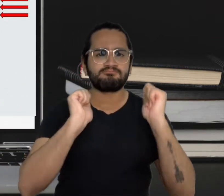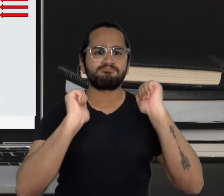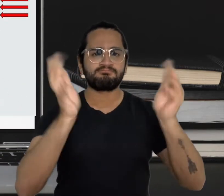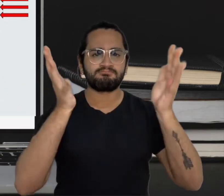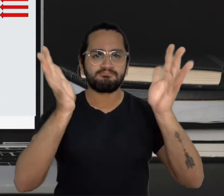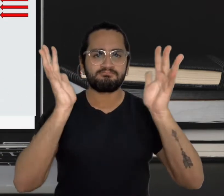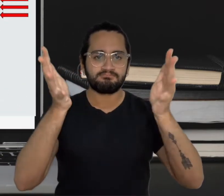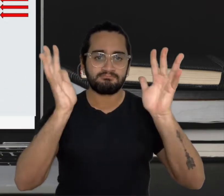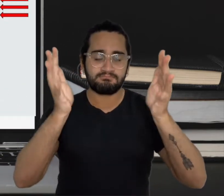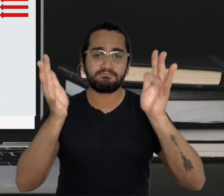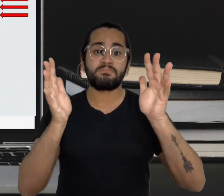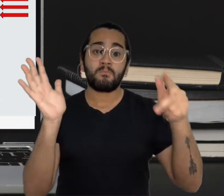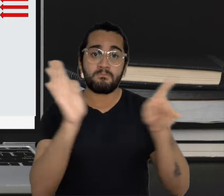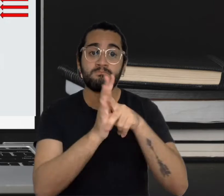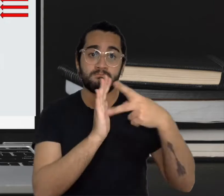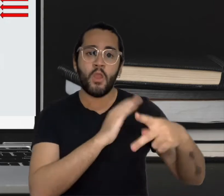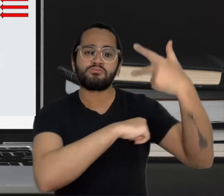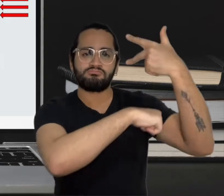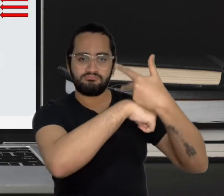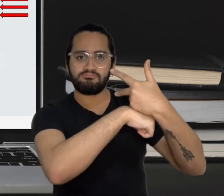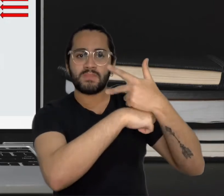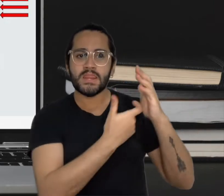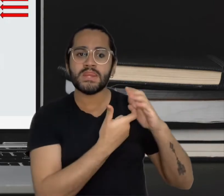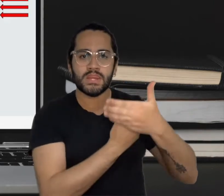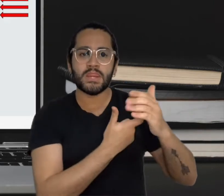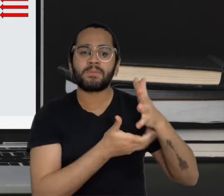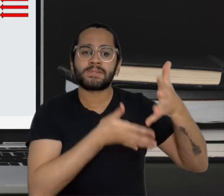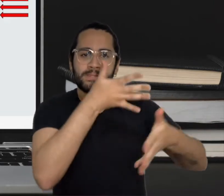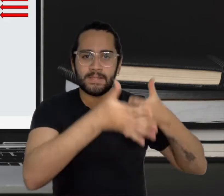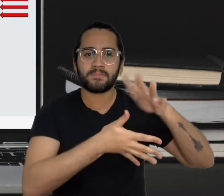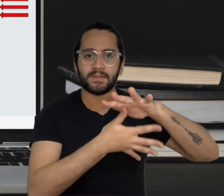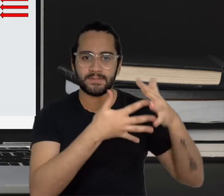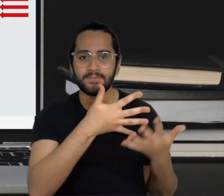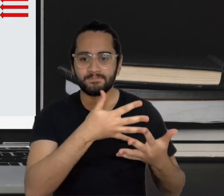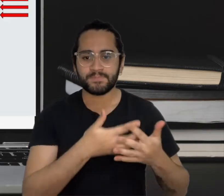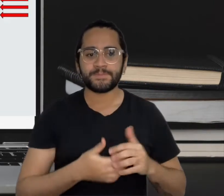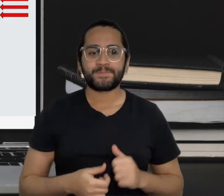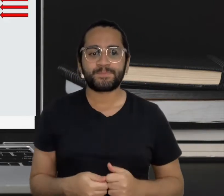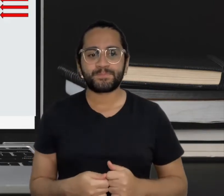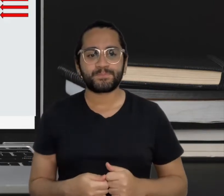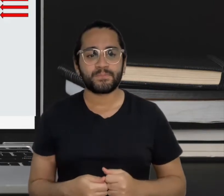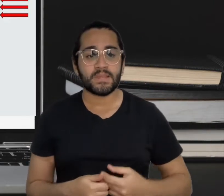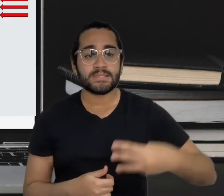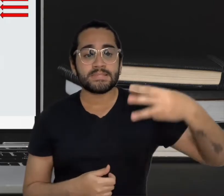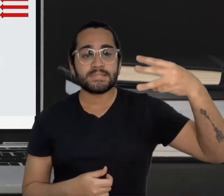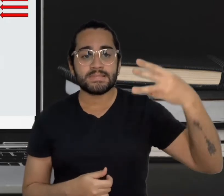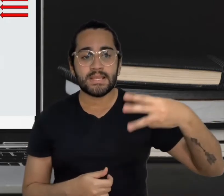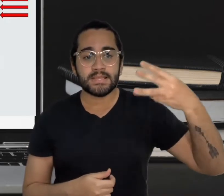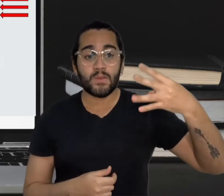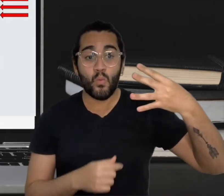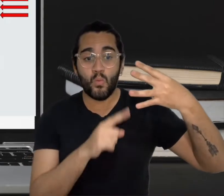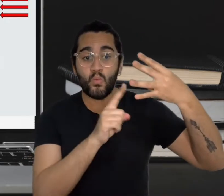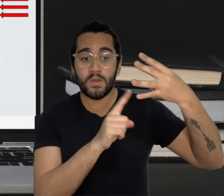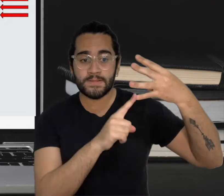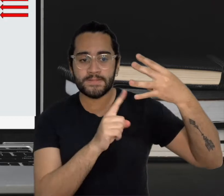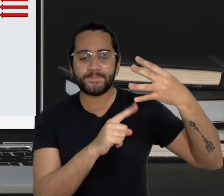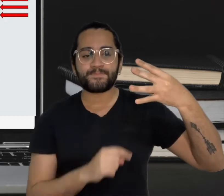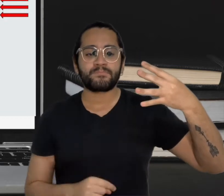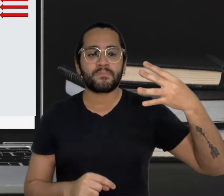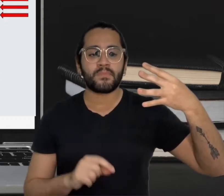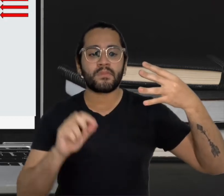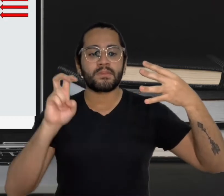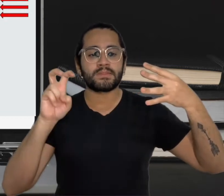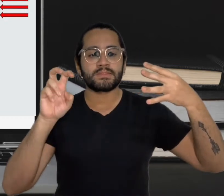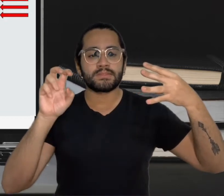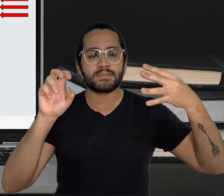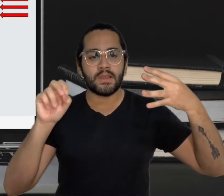com frases onde esses termos em Libras poderiam ser apresentados, filmados também, assim como no léxico da Libras. Em quarto